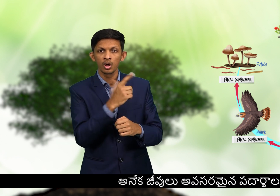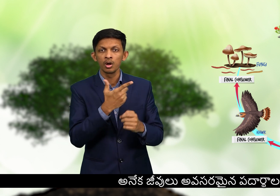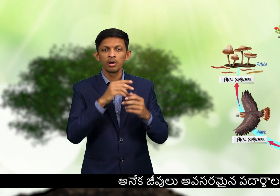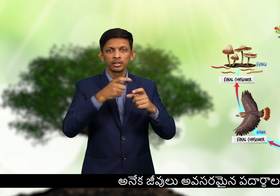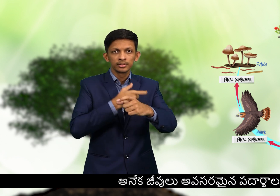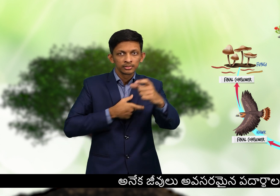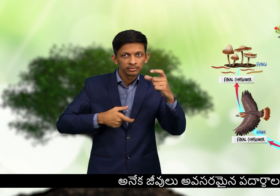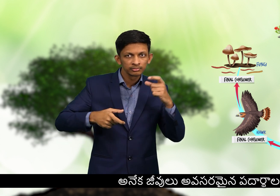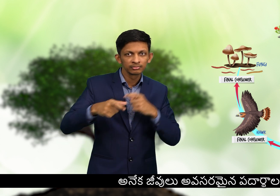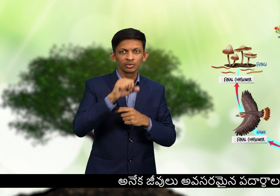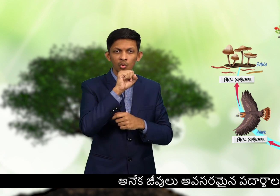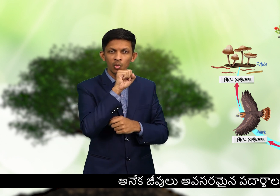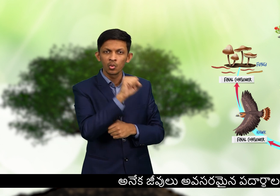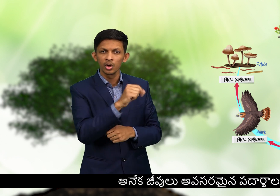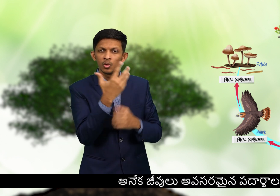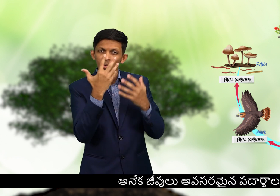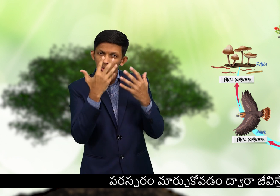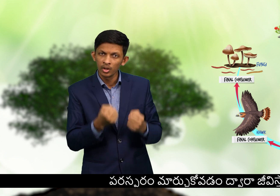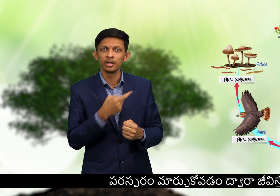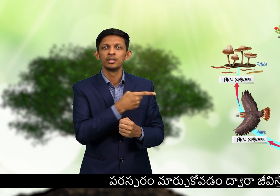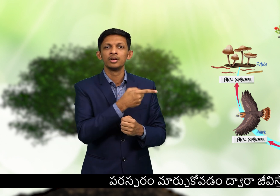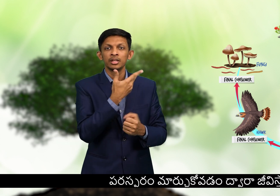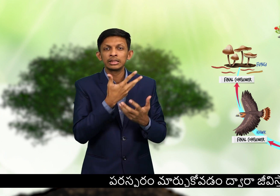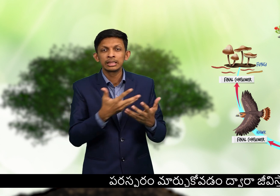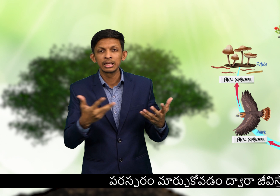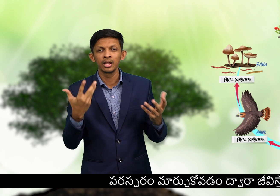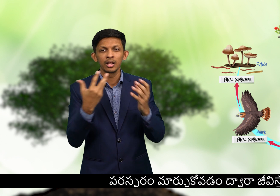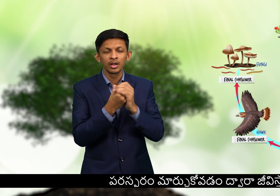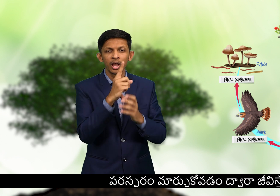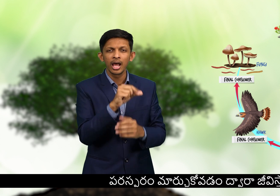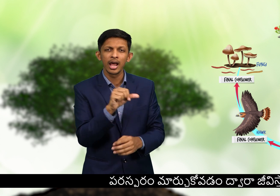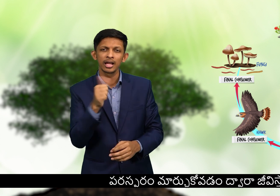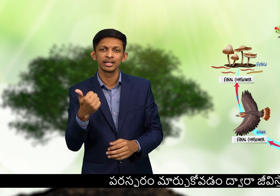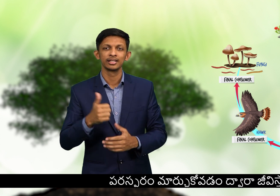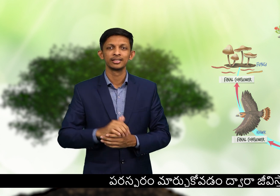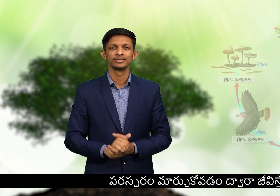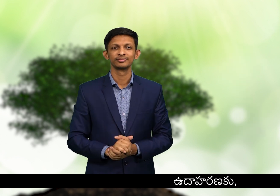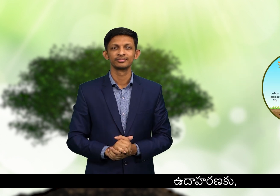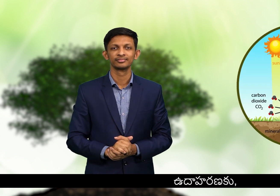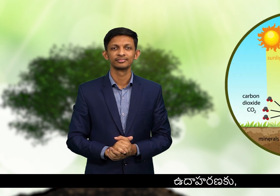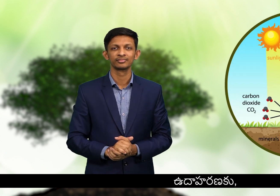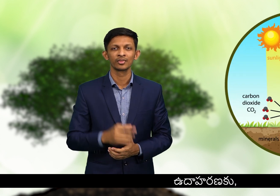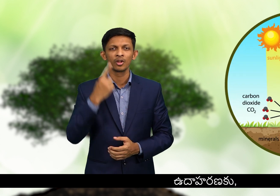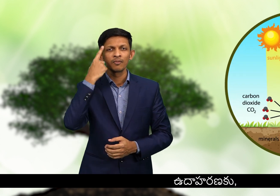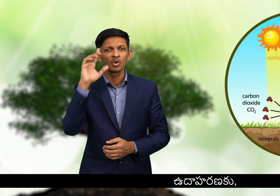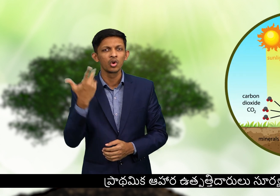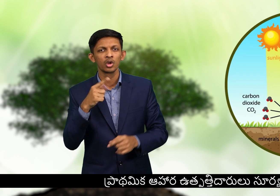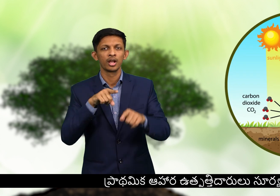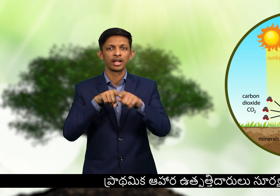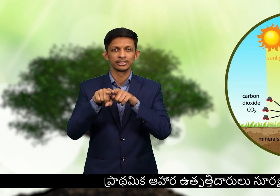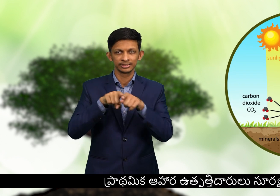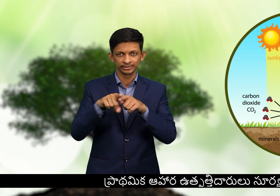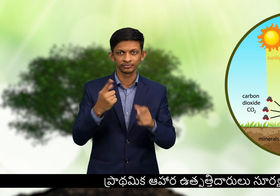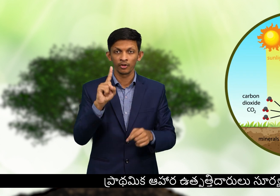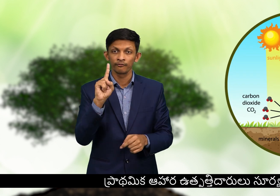అనేక జీవులు అవసరమైన పదార్థాలను పరస్పరం మార్చుకోవడం ద్వారా జీవిస్తాయి. ఉదాహరణకు